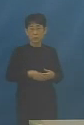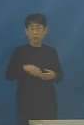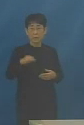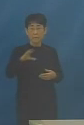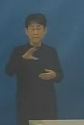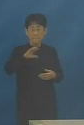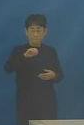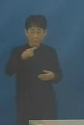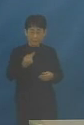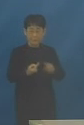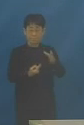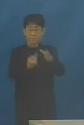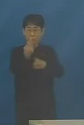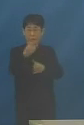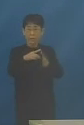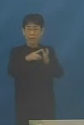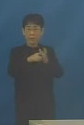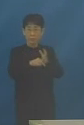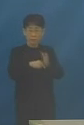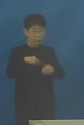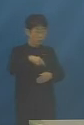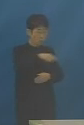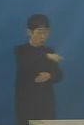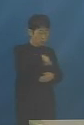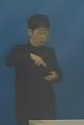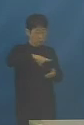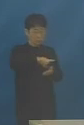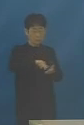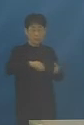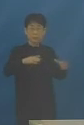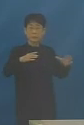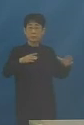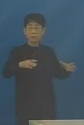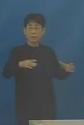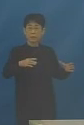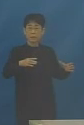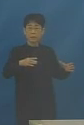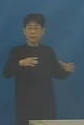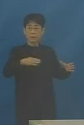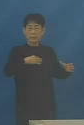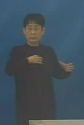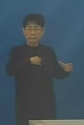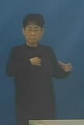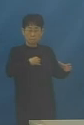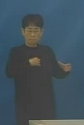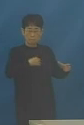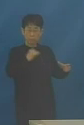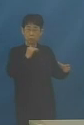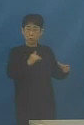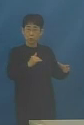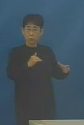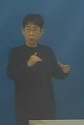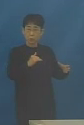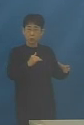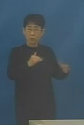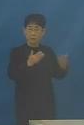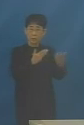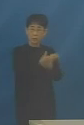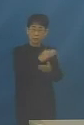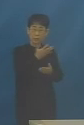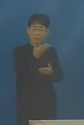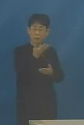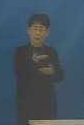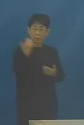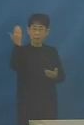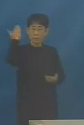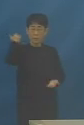このあたりの地域まで何らかのを友人に真っ赤もれるんじゃないかというような光景年っていうのが以前より相当